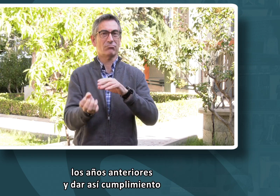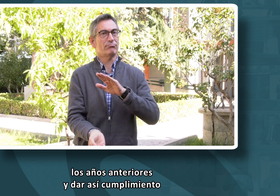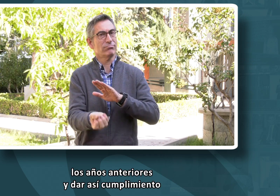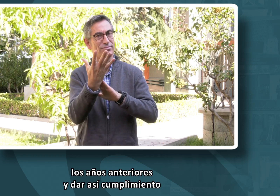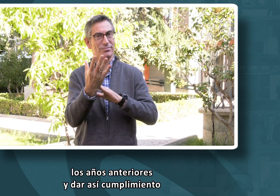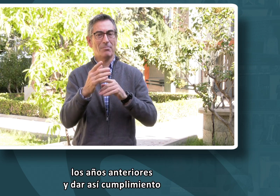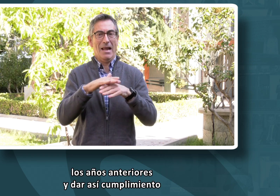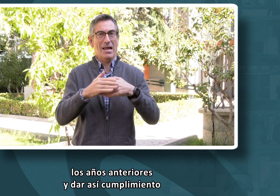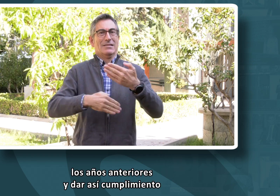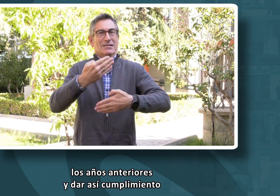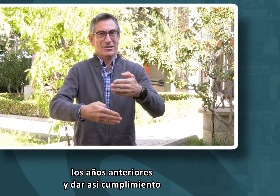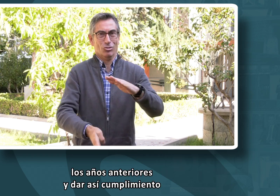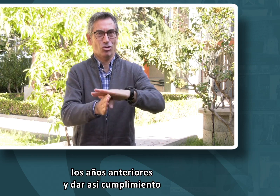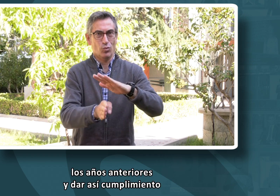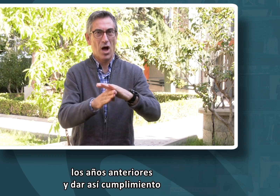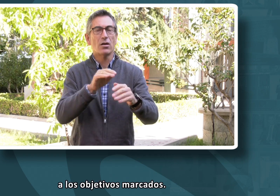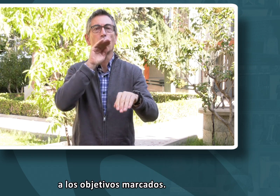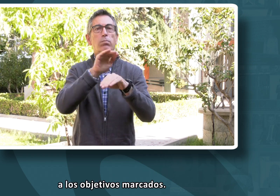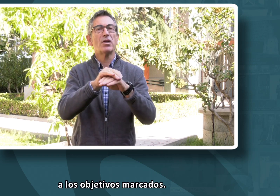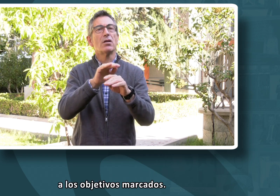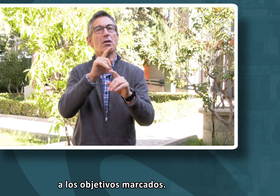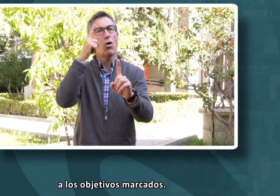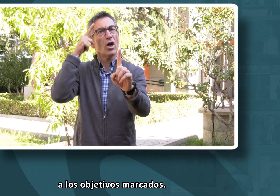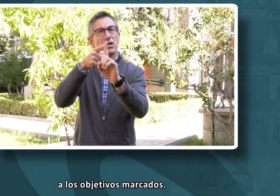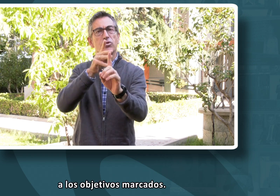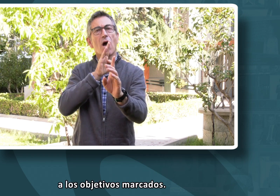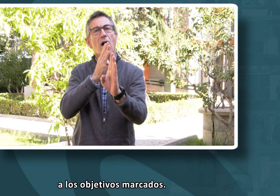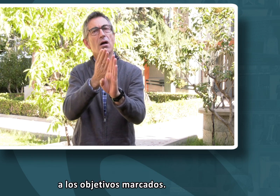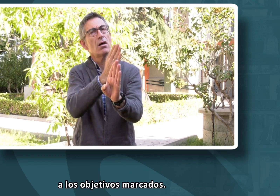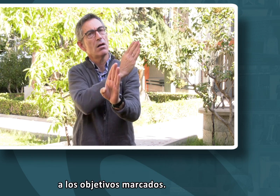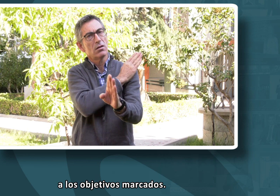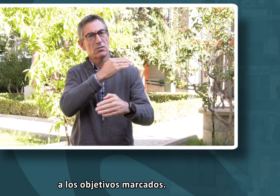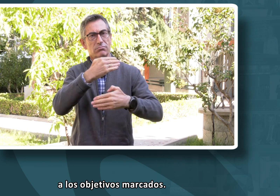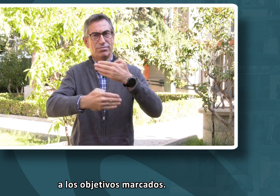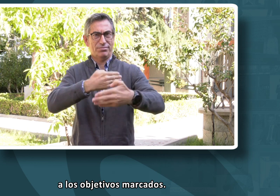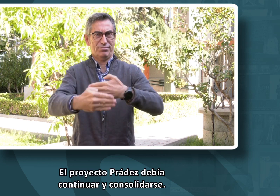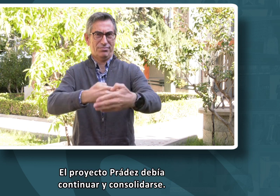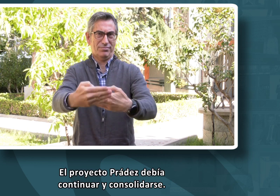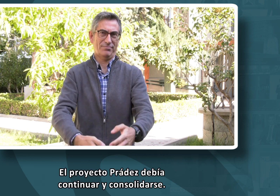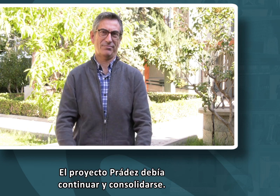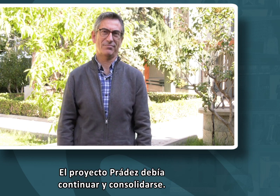todos los años anteriores y dar así cumplimiento a los objetivos marcados.